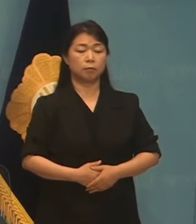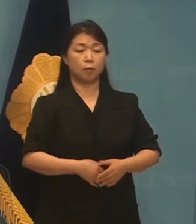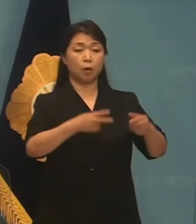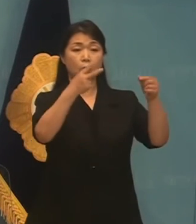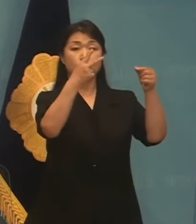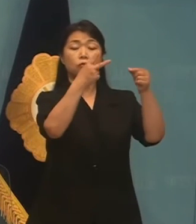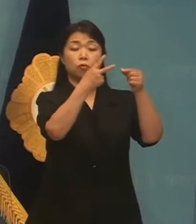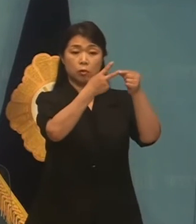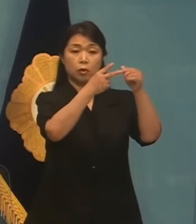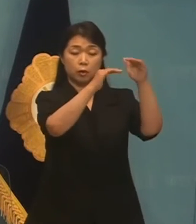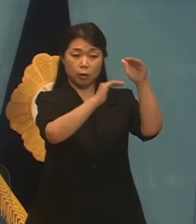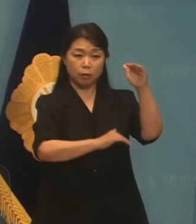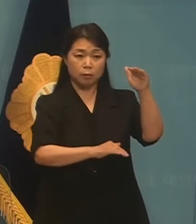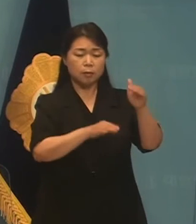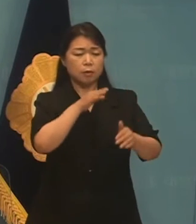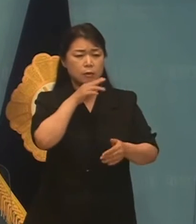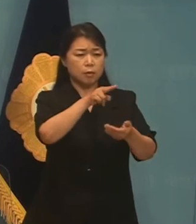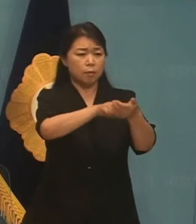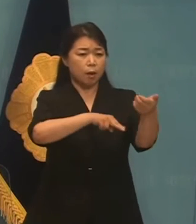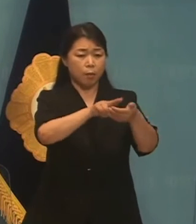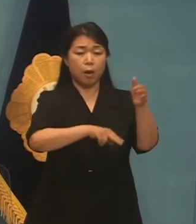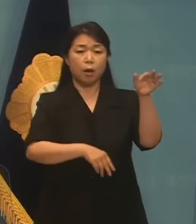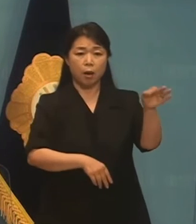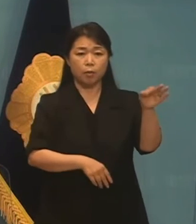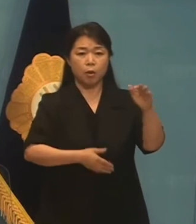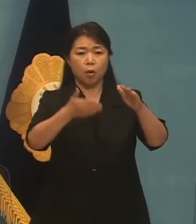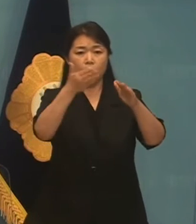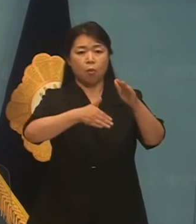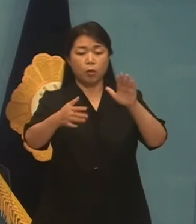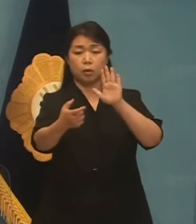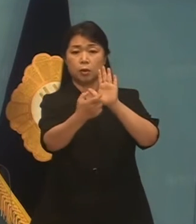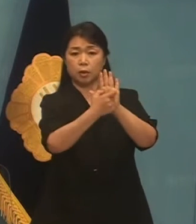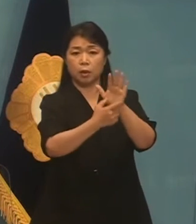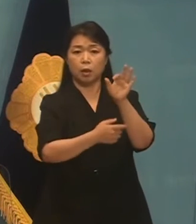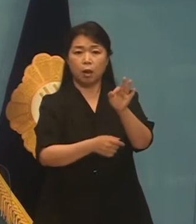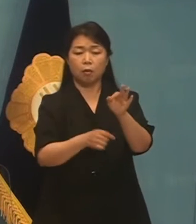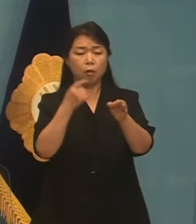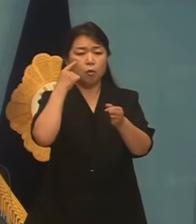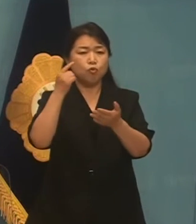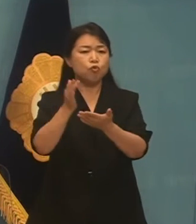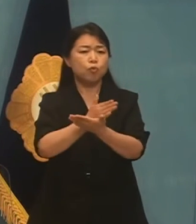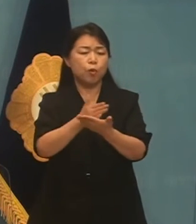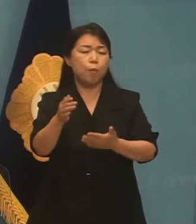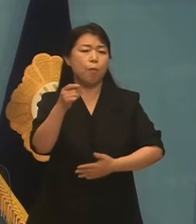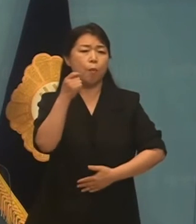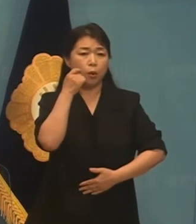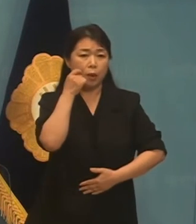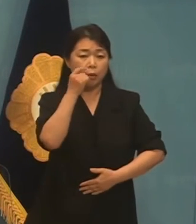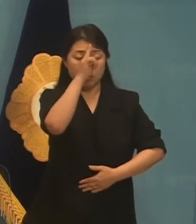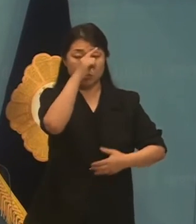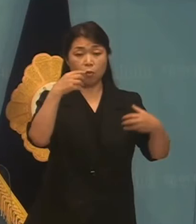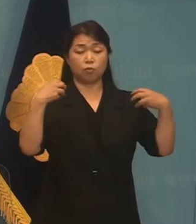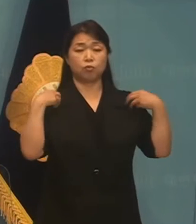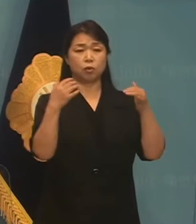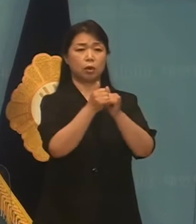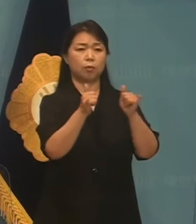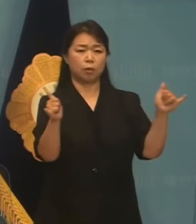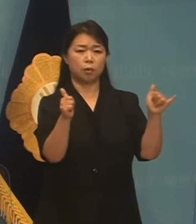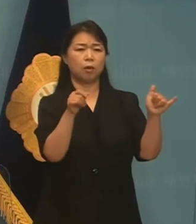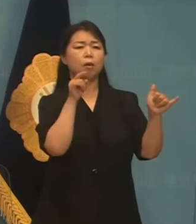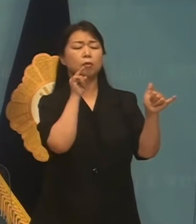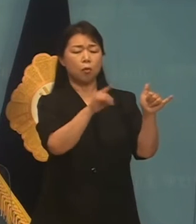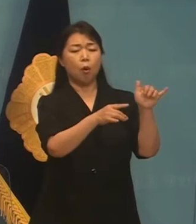둘째, 실거래가와 공시가도 구분 못하는 정부 관료들과 이를